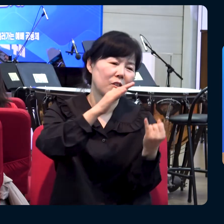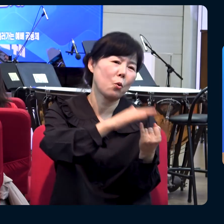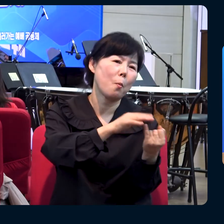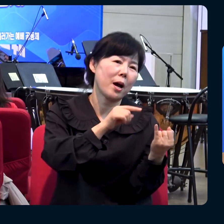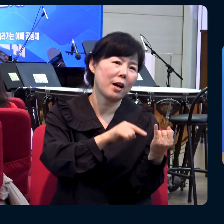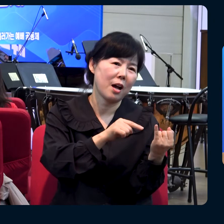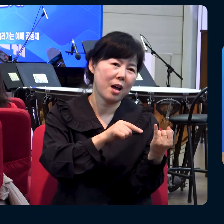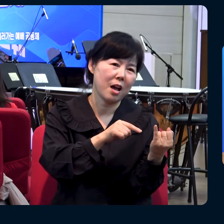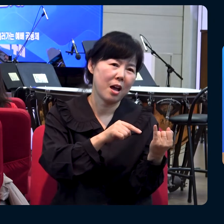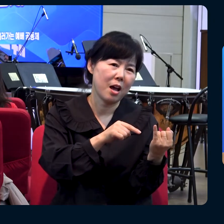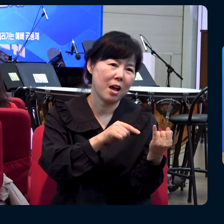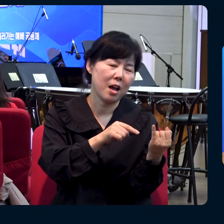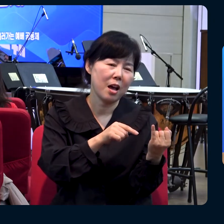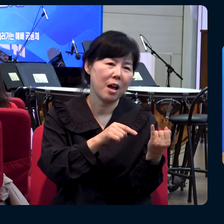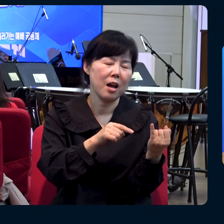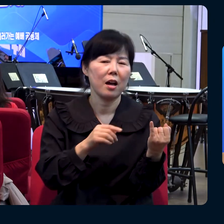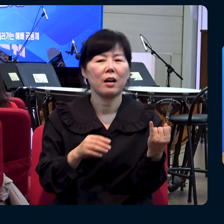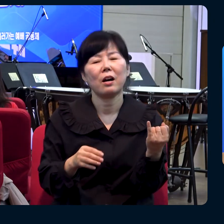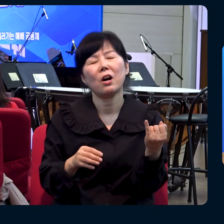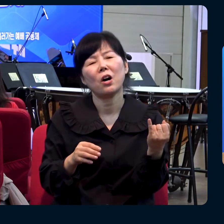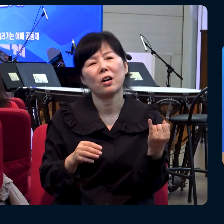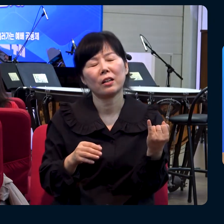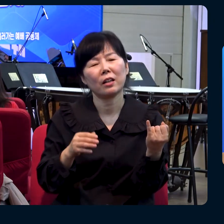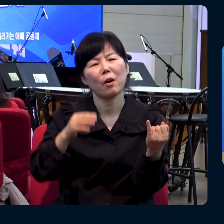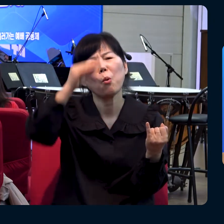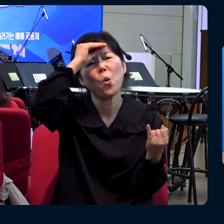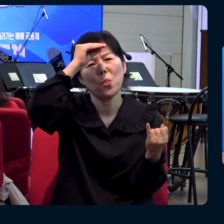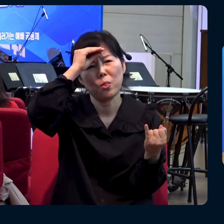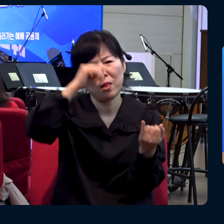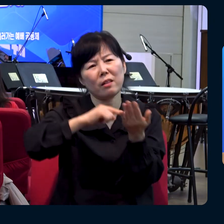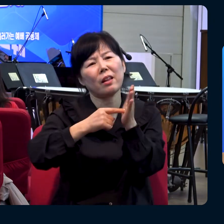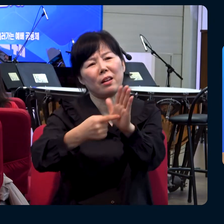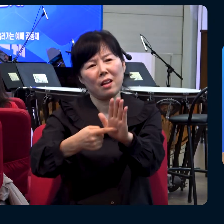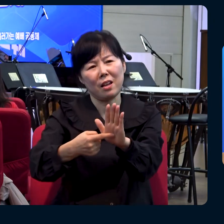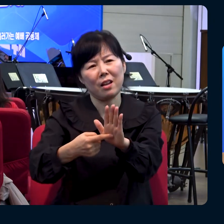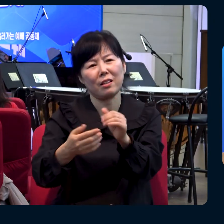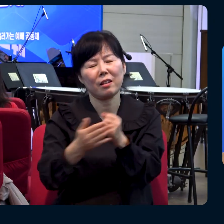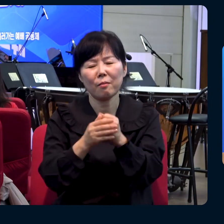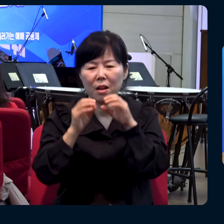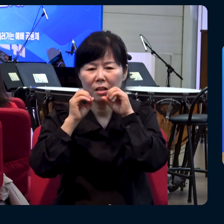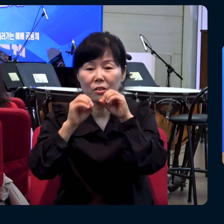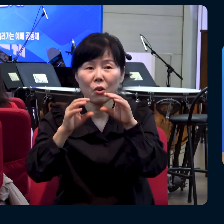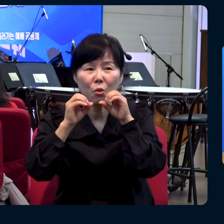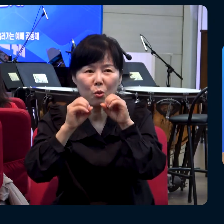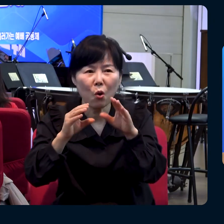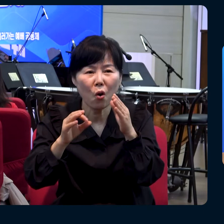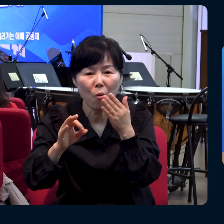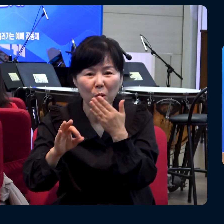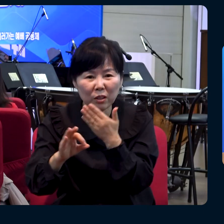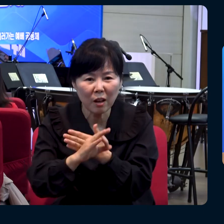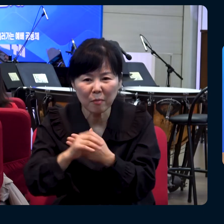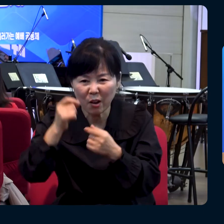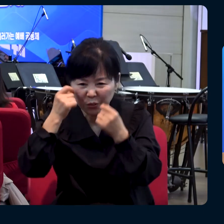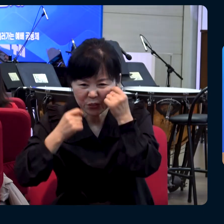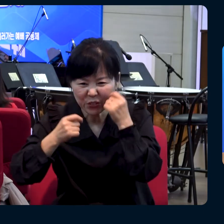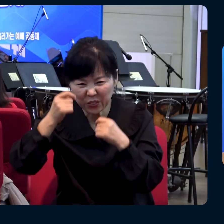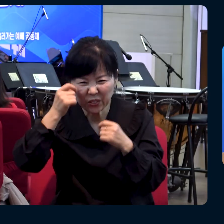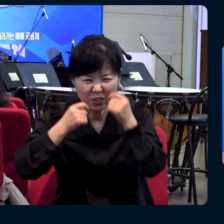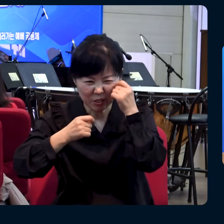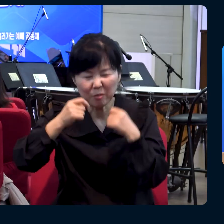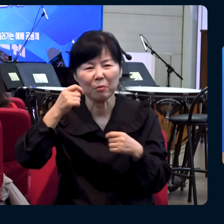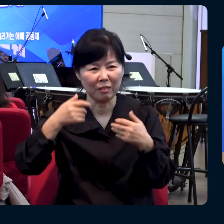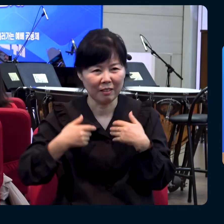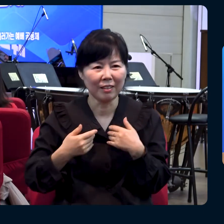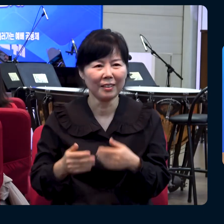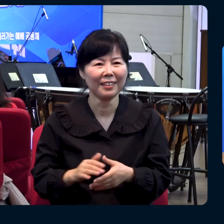우리 교회가 선물하는 것입니다. 그리고 우리가 표를 하나 만들었는데요. 전도 못하면 울기라도 하자.